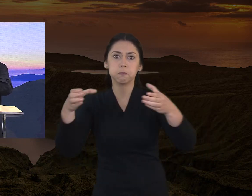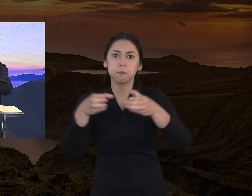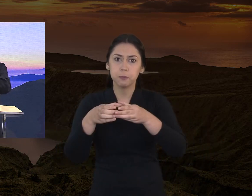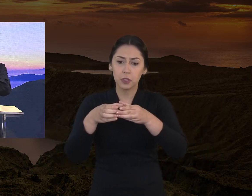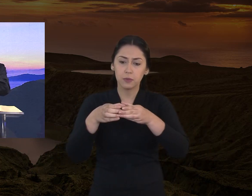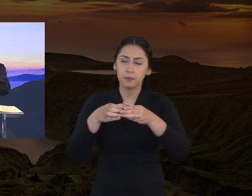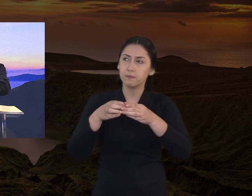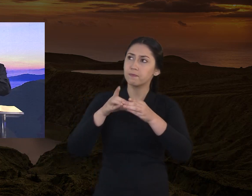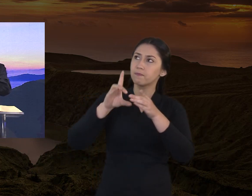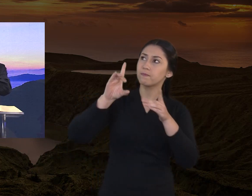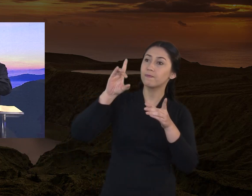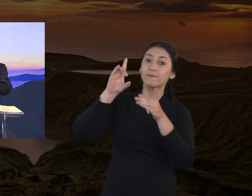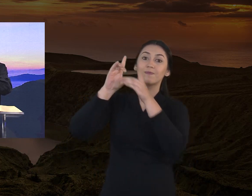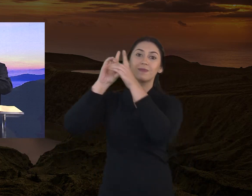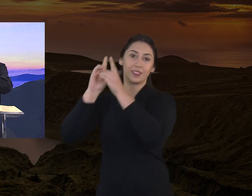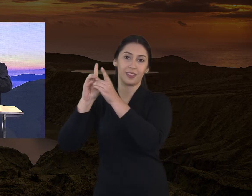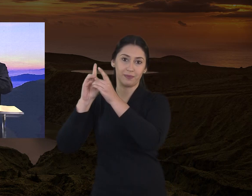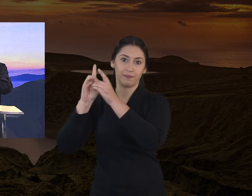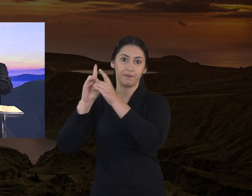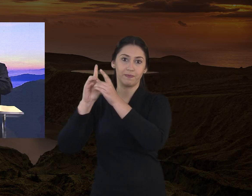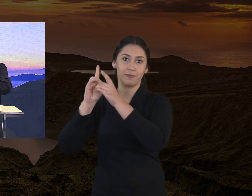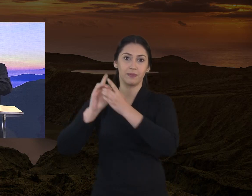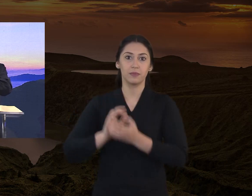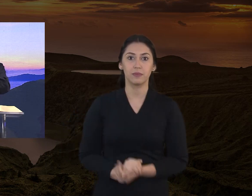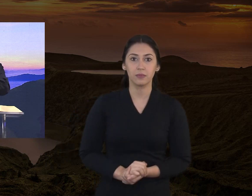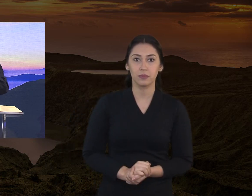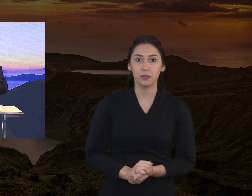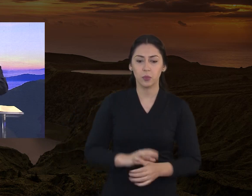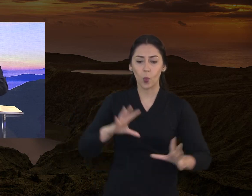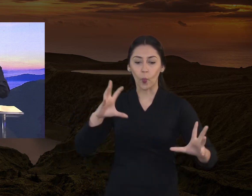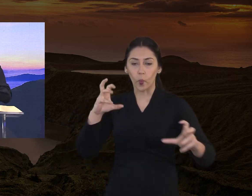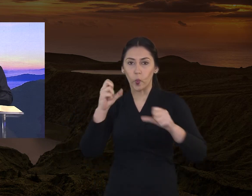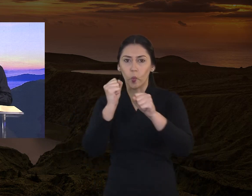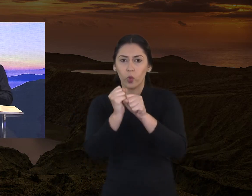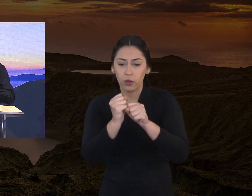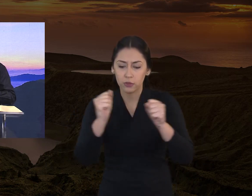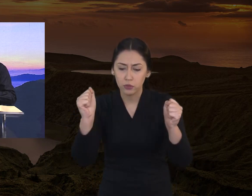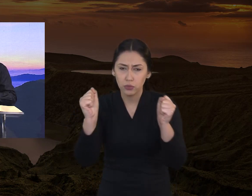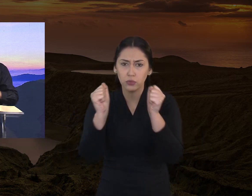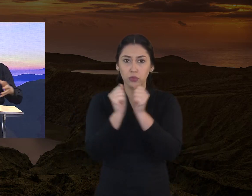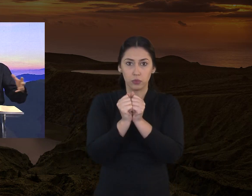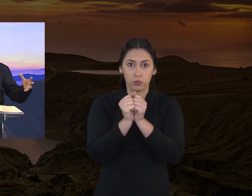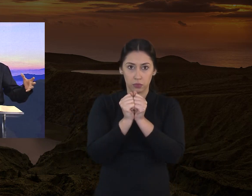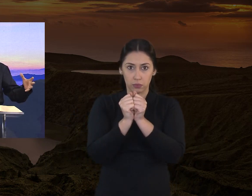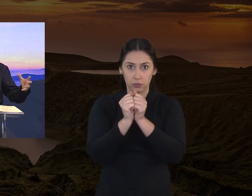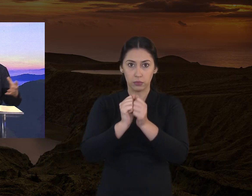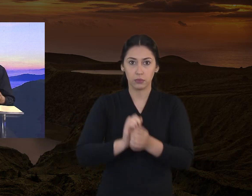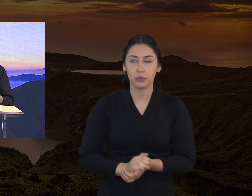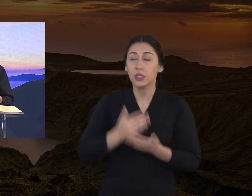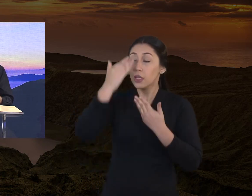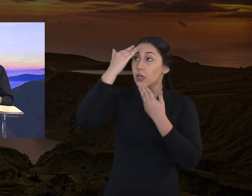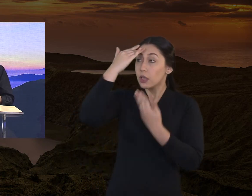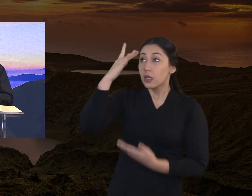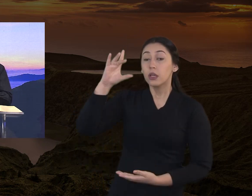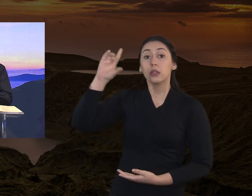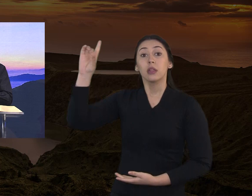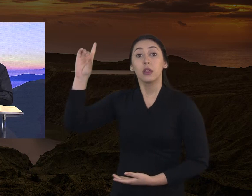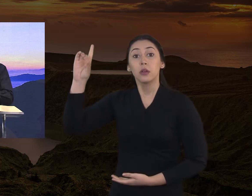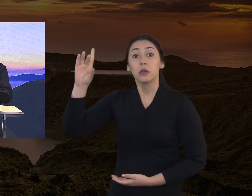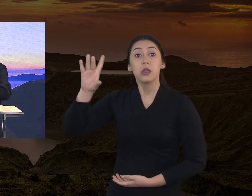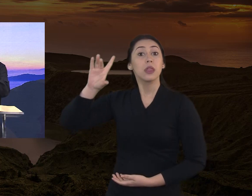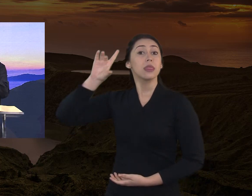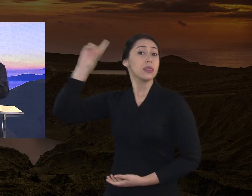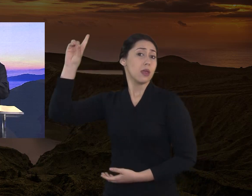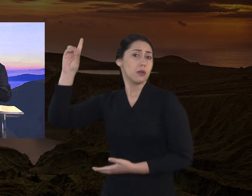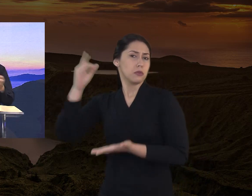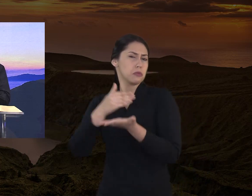Cristo, em uma pessoa, em um princípio unificador. Graças a Deus que Cristo, Ele é